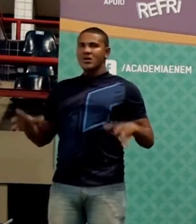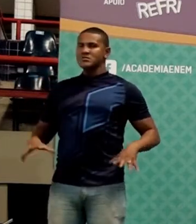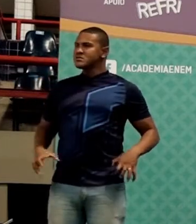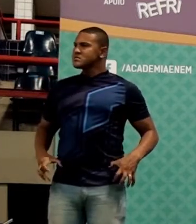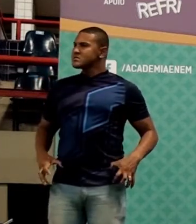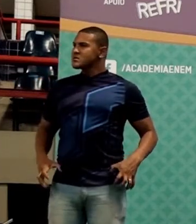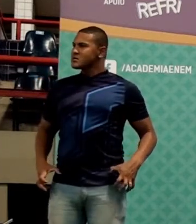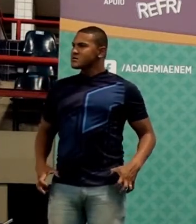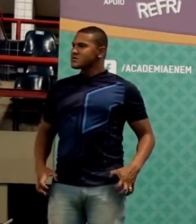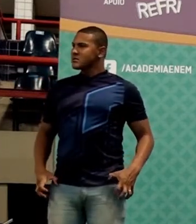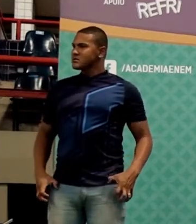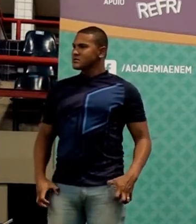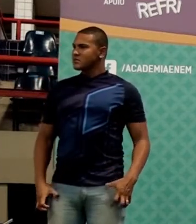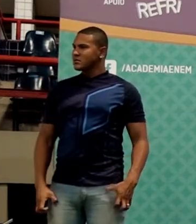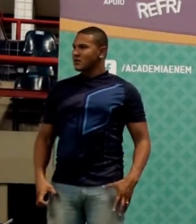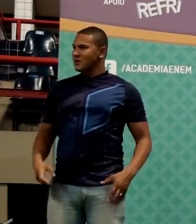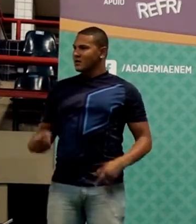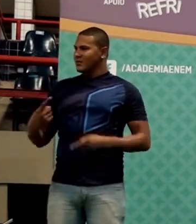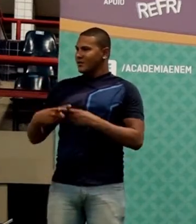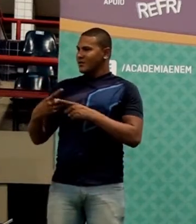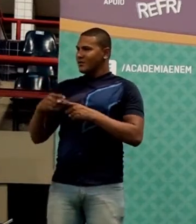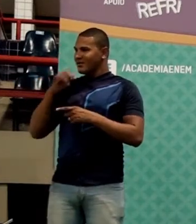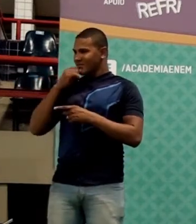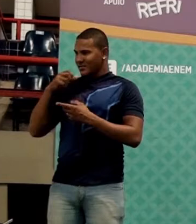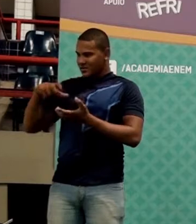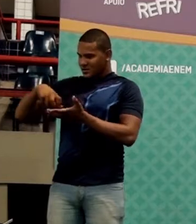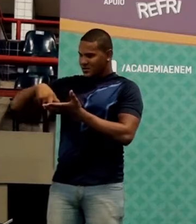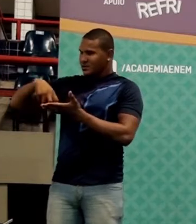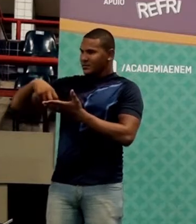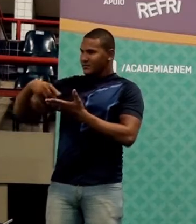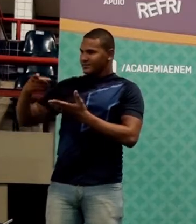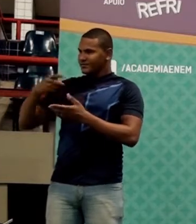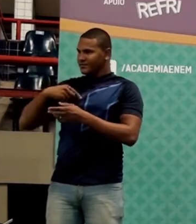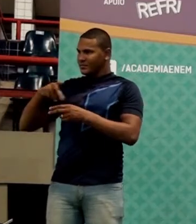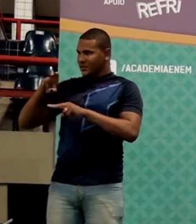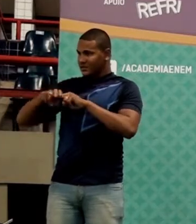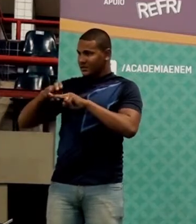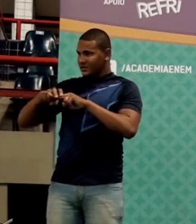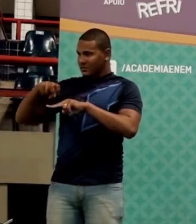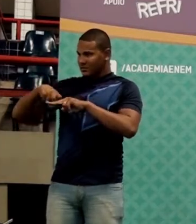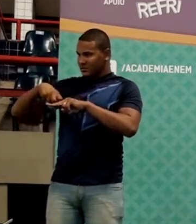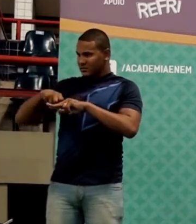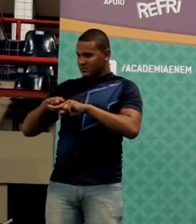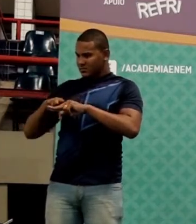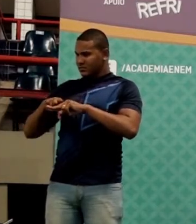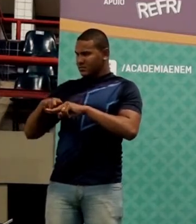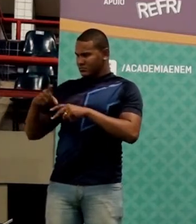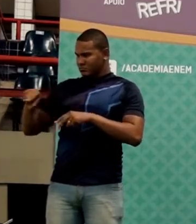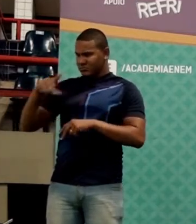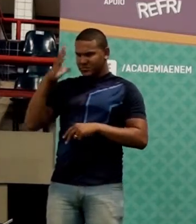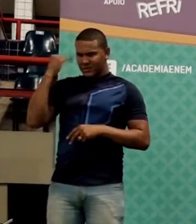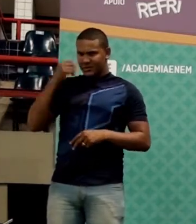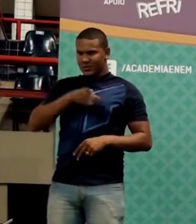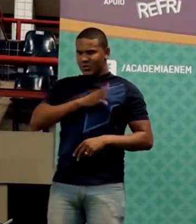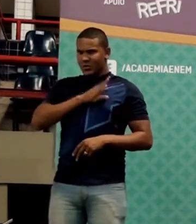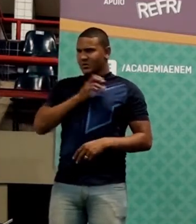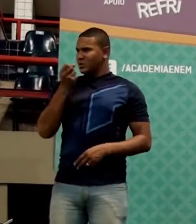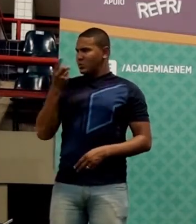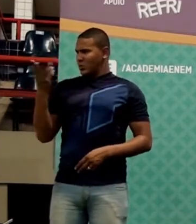mas vocês sabem quantos corações nós temos?